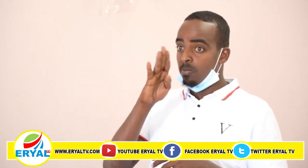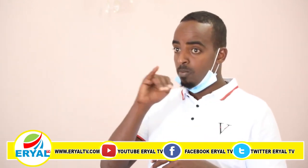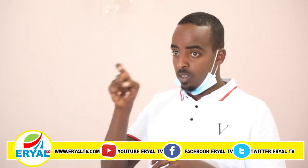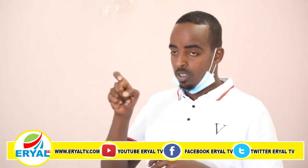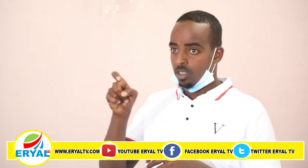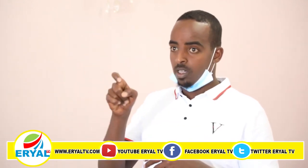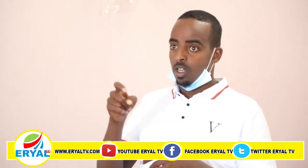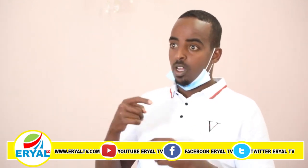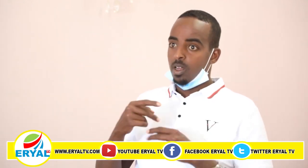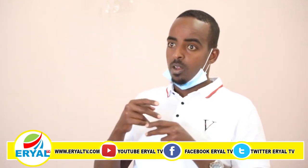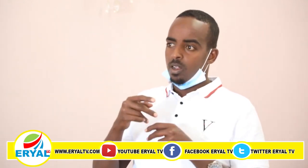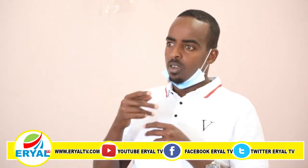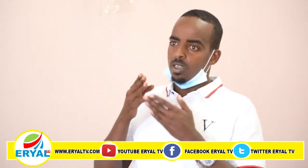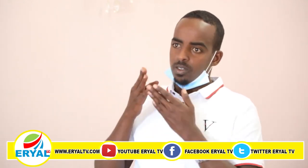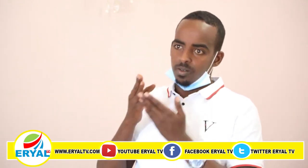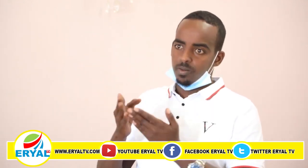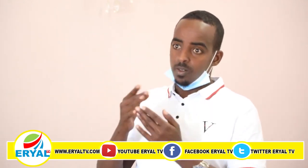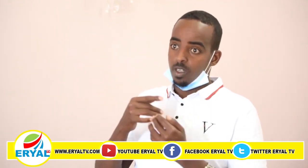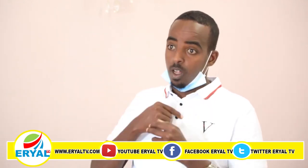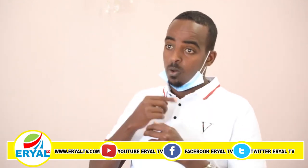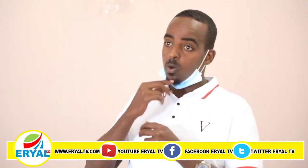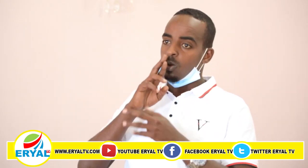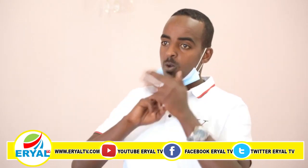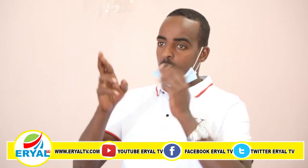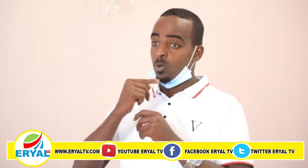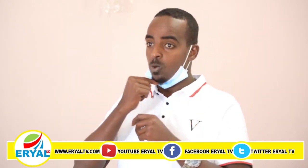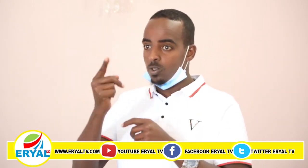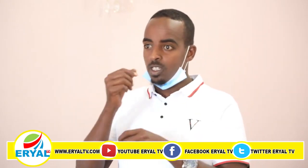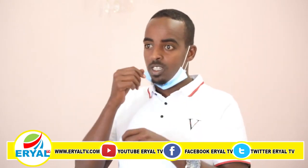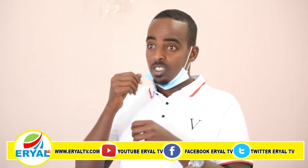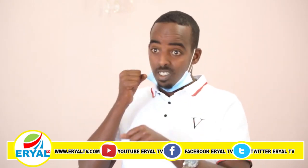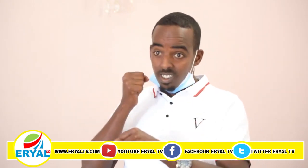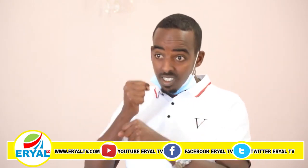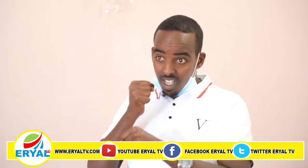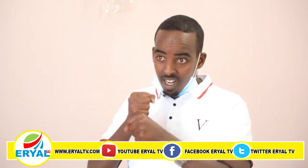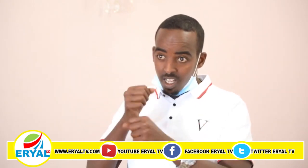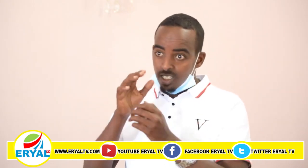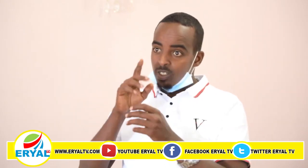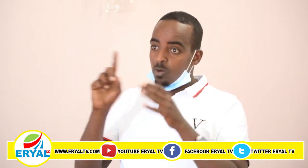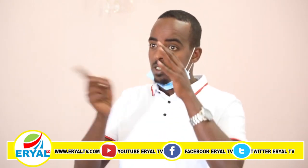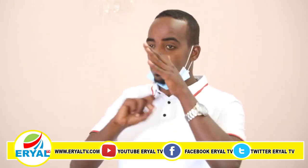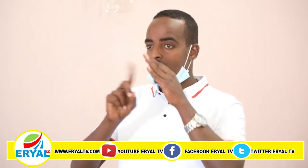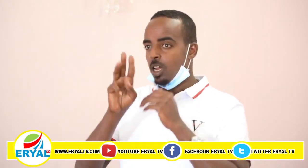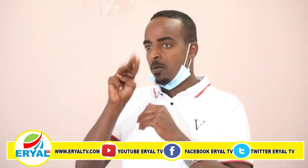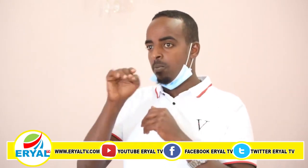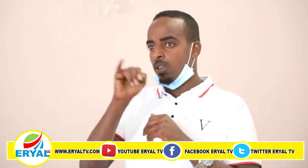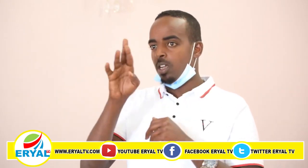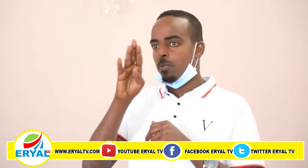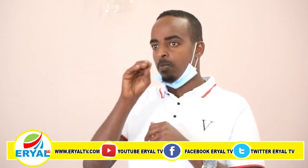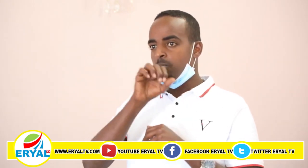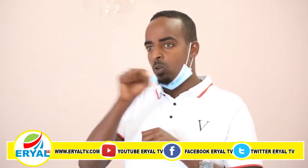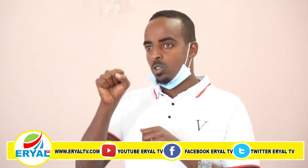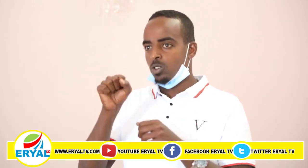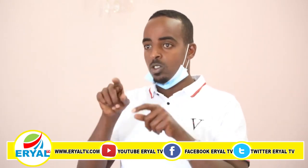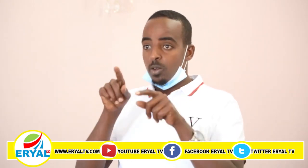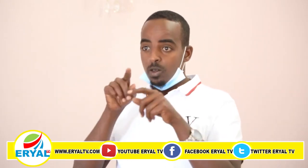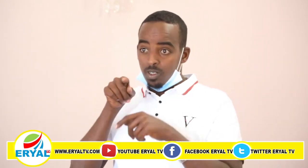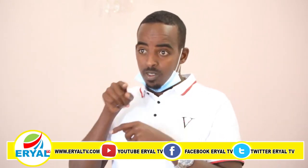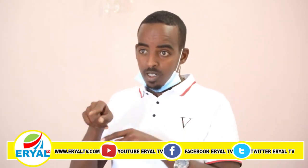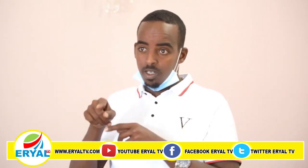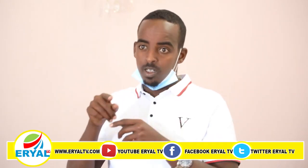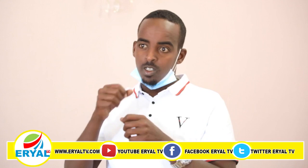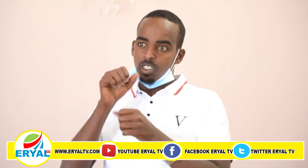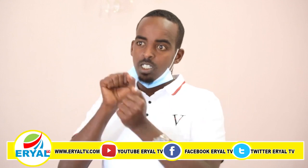wasiirkuna ballankii noo fuliyay, madaxweynuhuna noo aqbalay. Aad buu mahadsan yahay. In yaroo codsiya ayaan u dirayaa buu